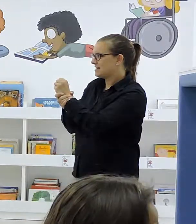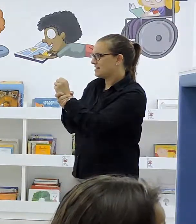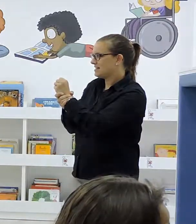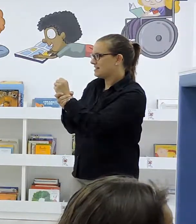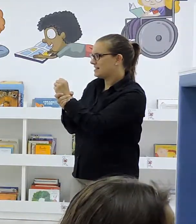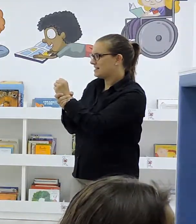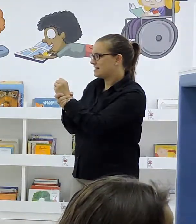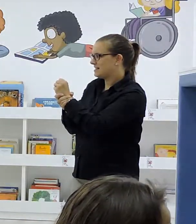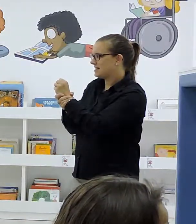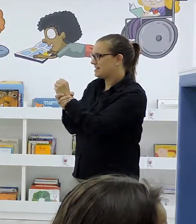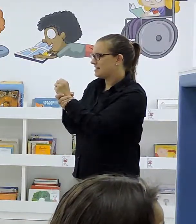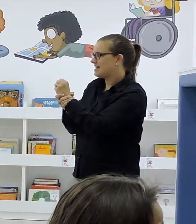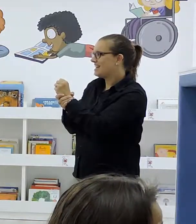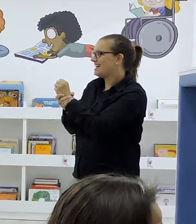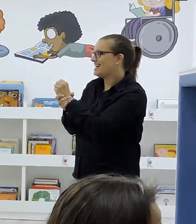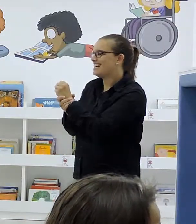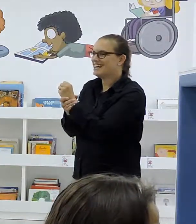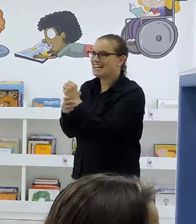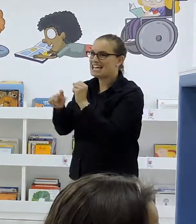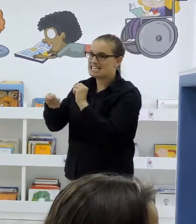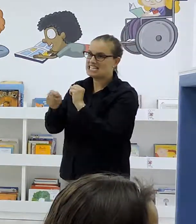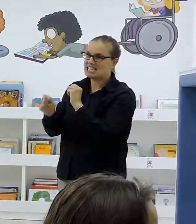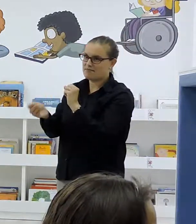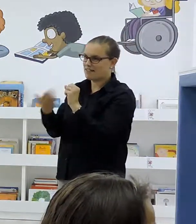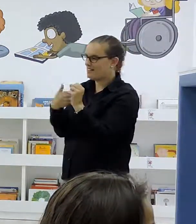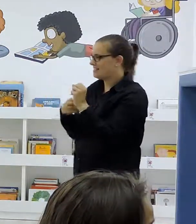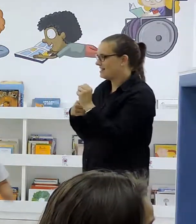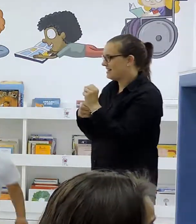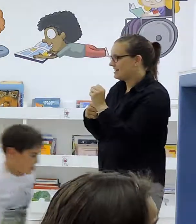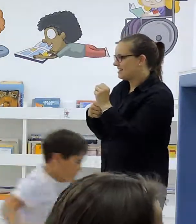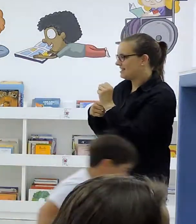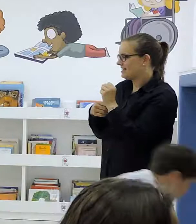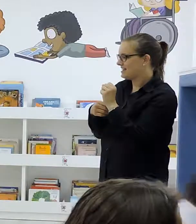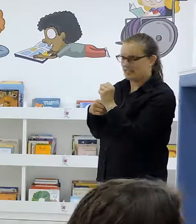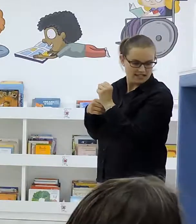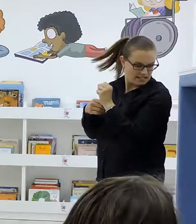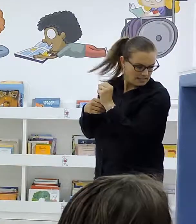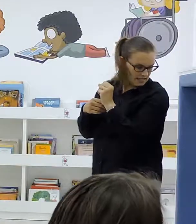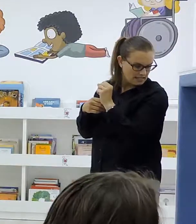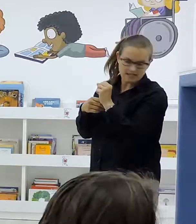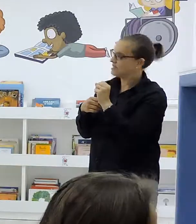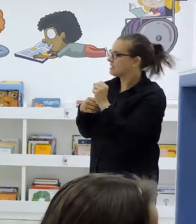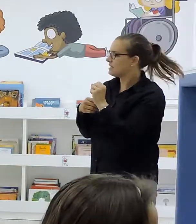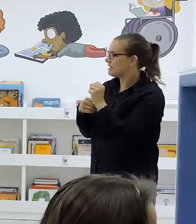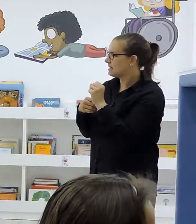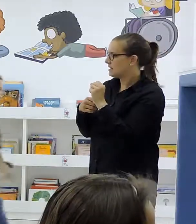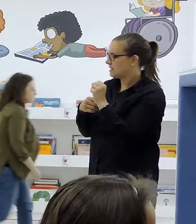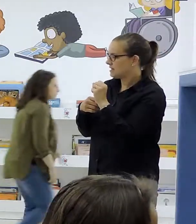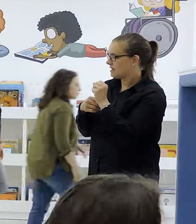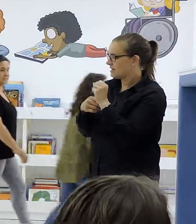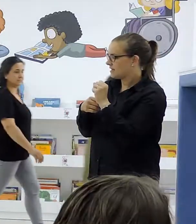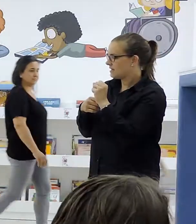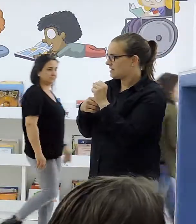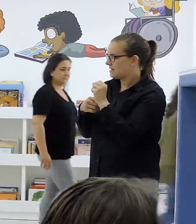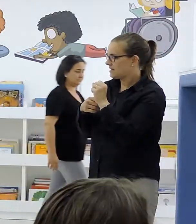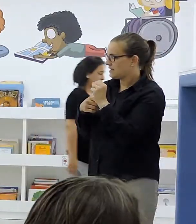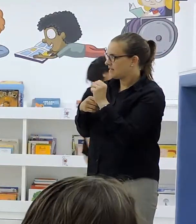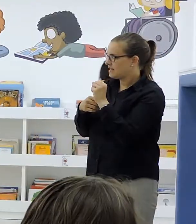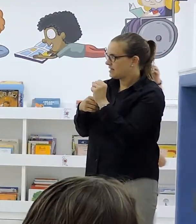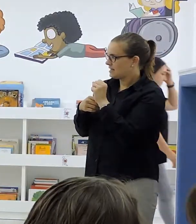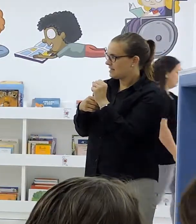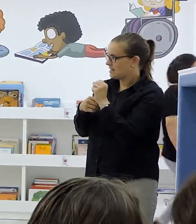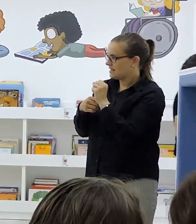No quitar la llave, que es muy fácil para mí. Y después el otro por la otra mano, un momentito, por detrás. Me doy la